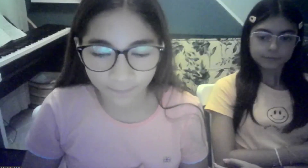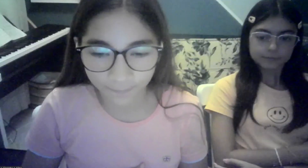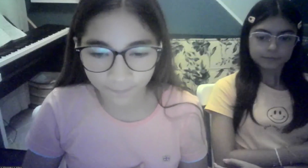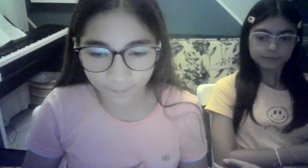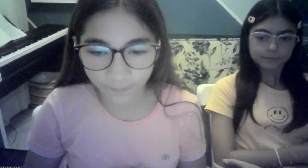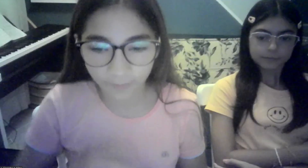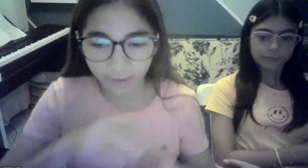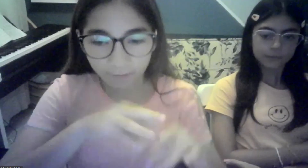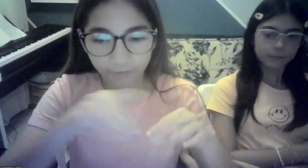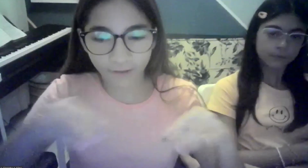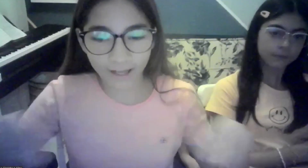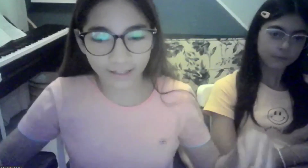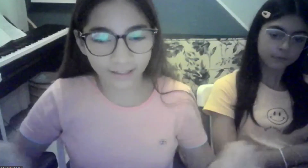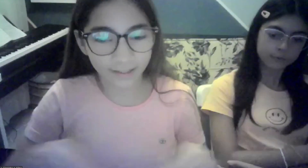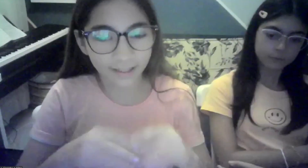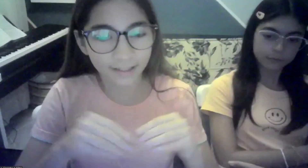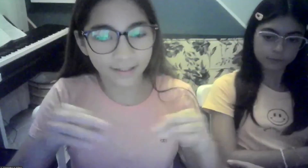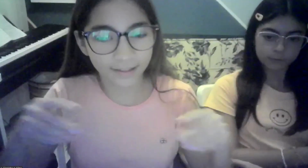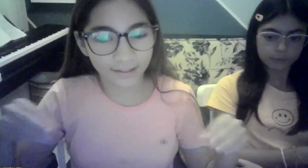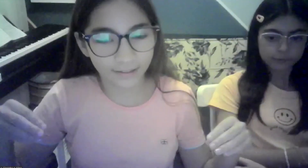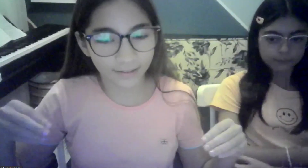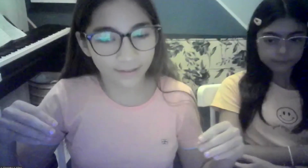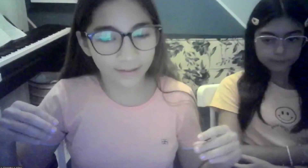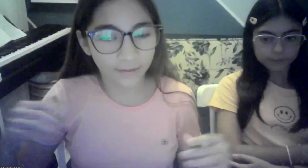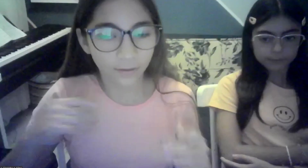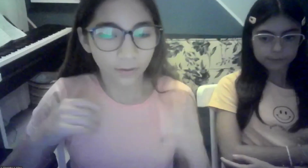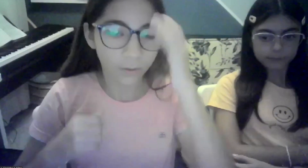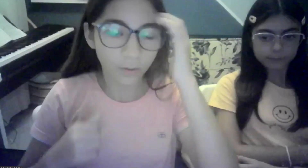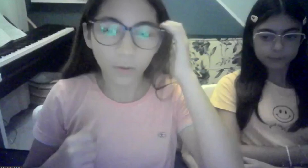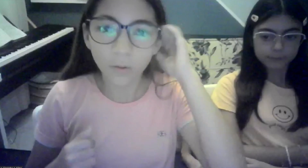de farinha,